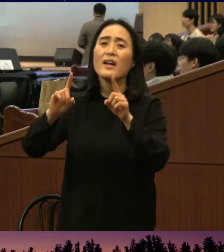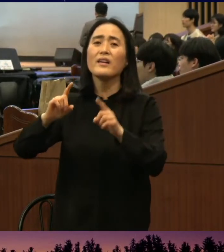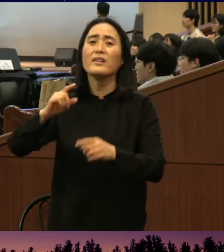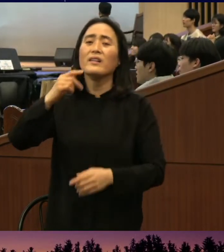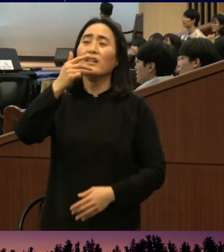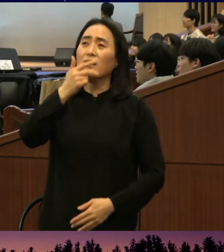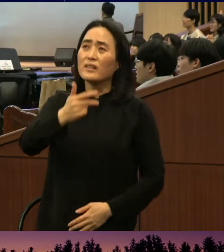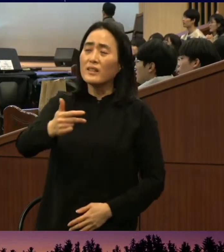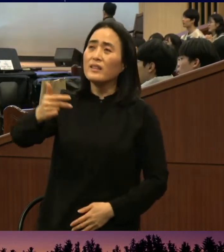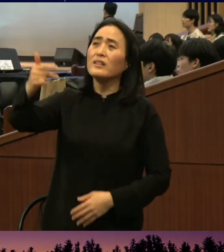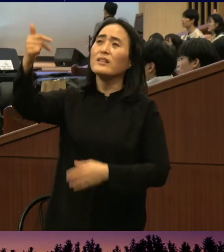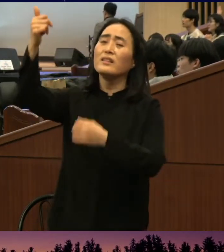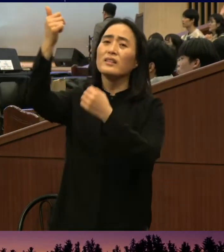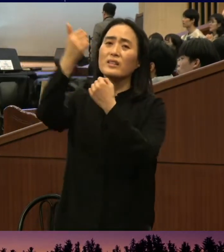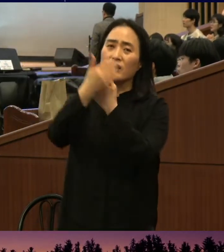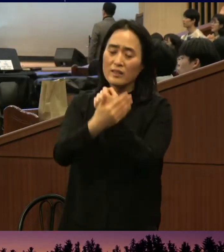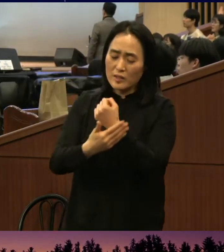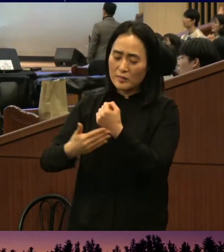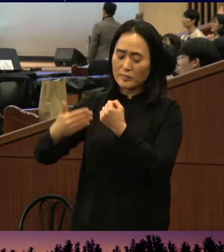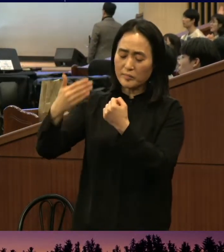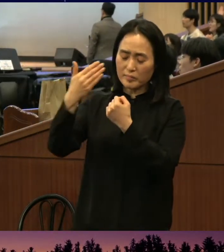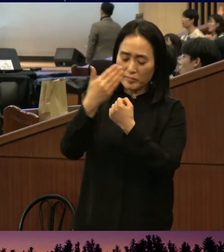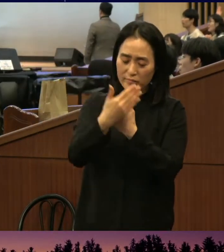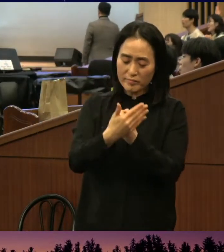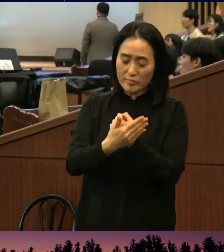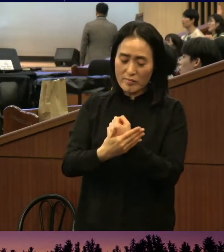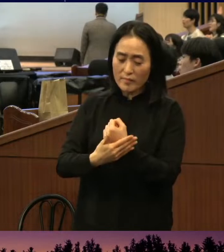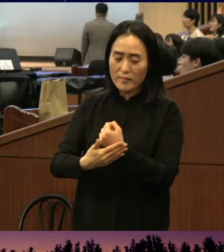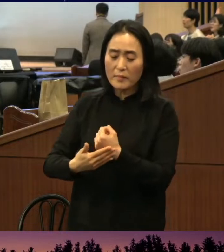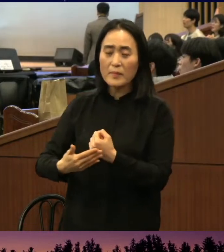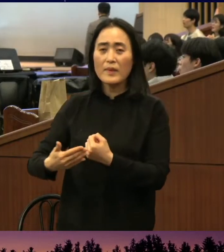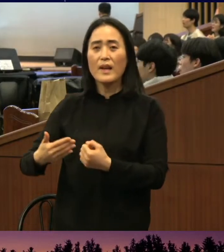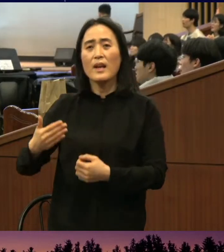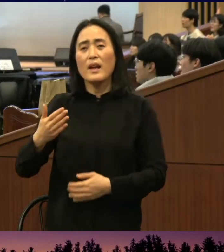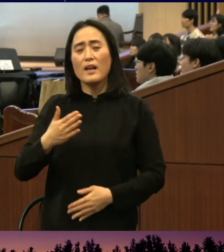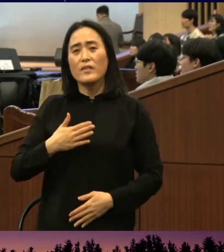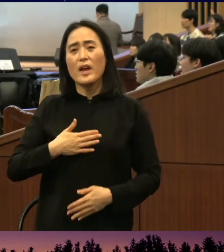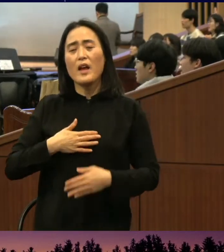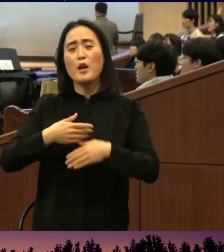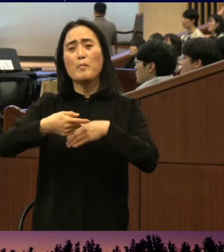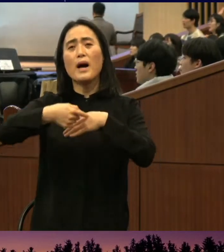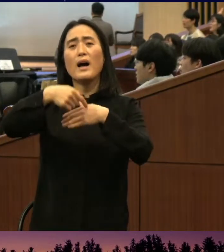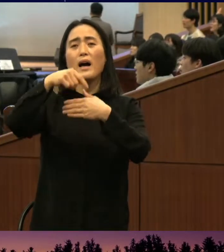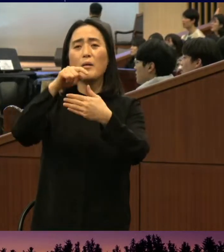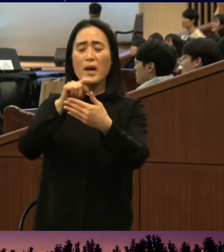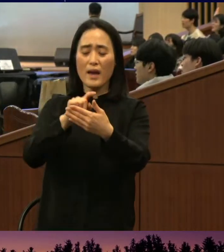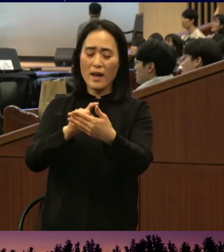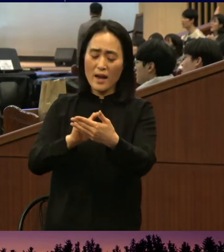은혜 내